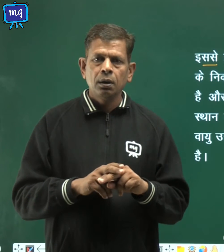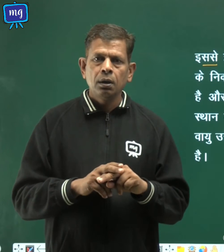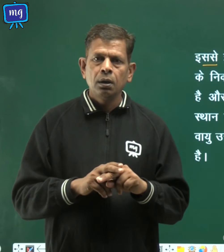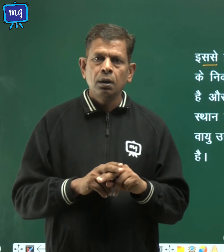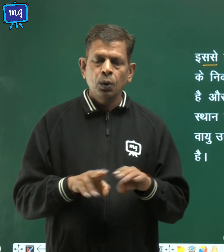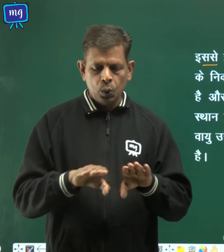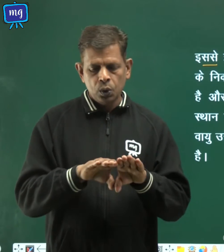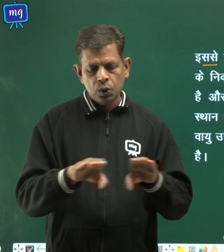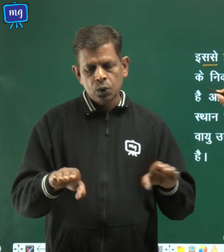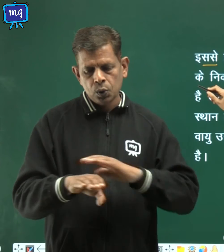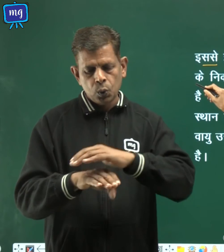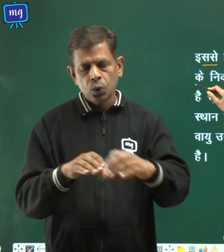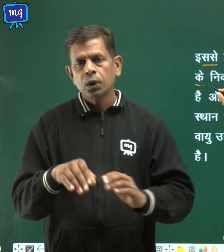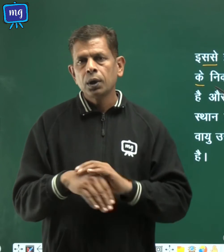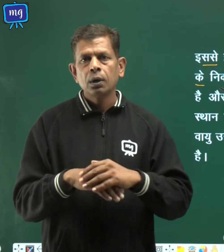सतह के